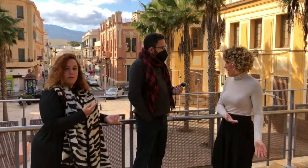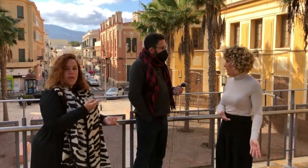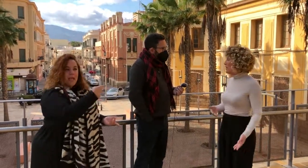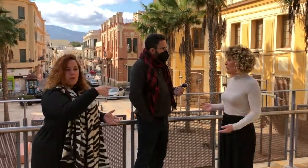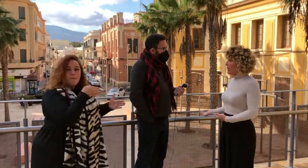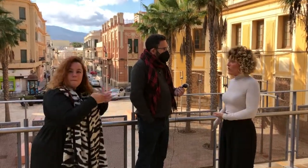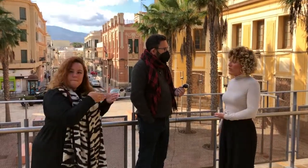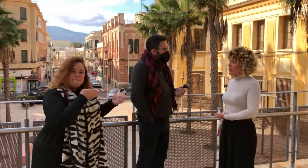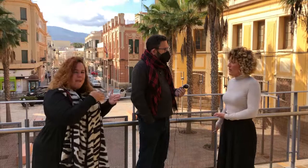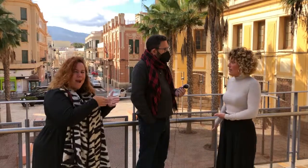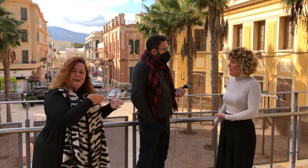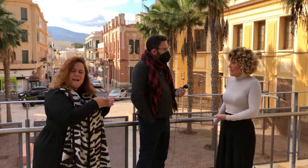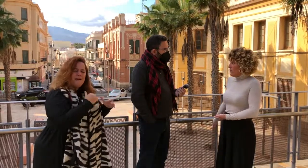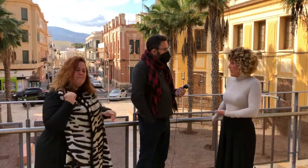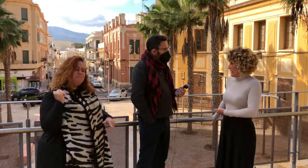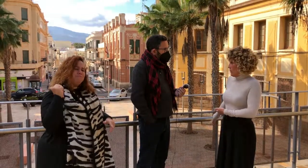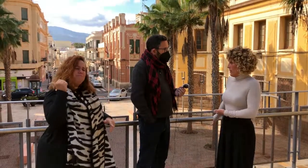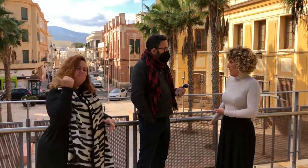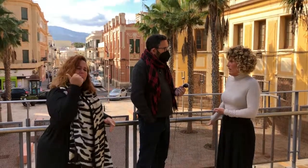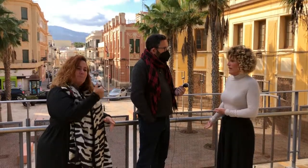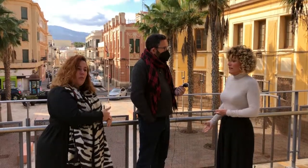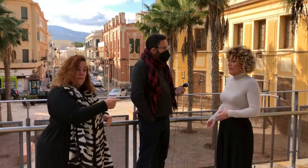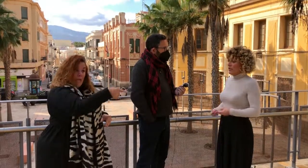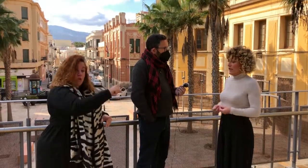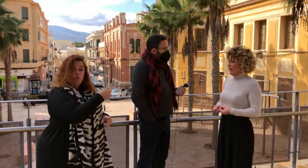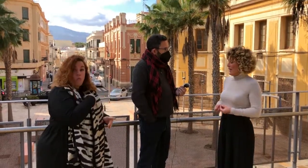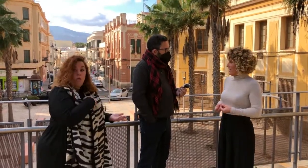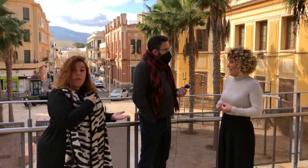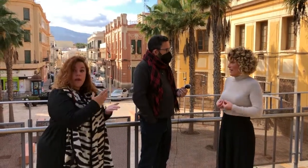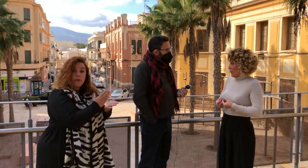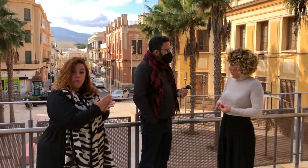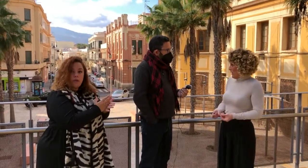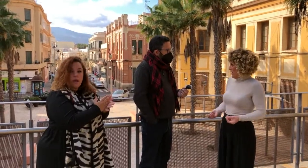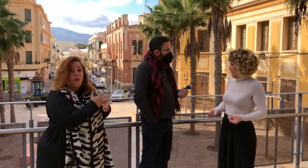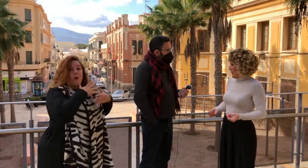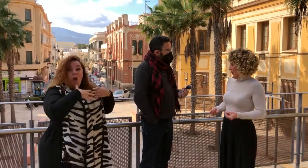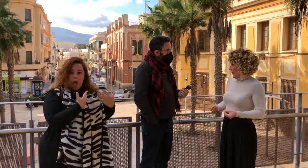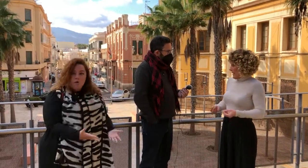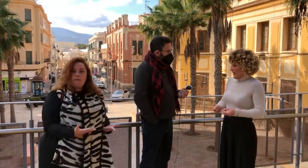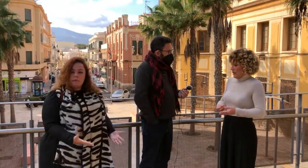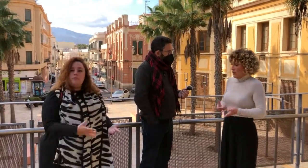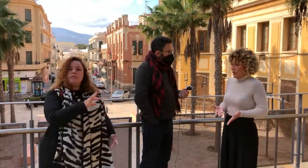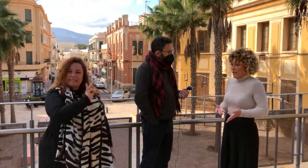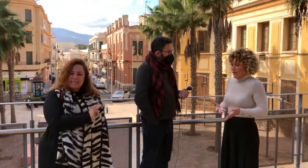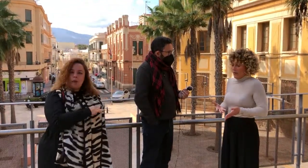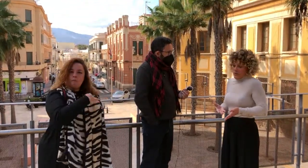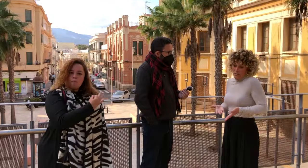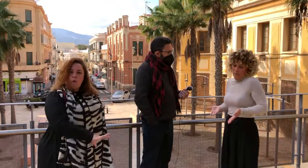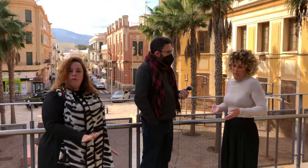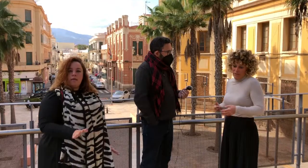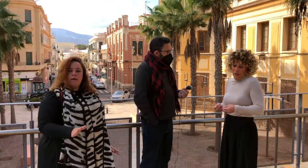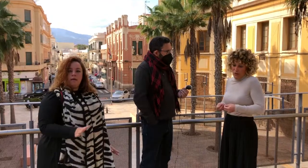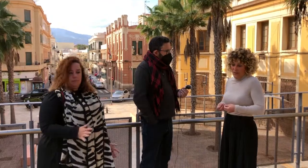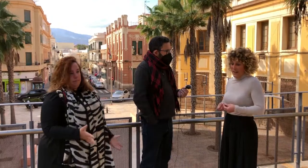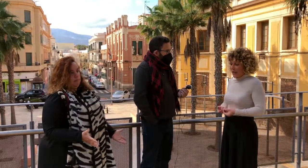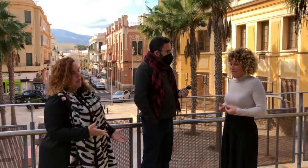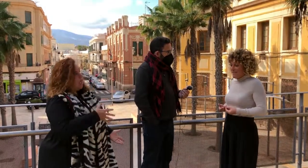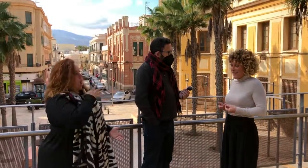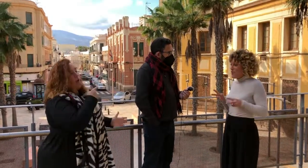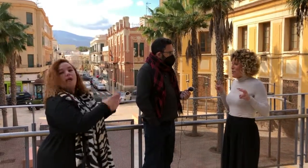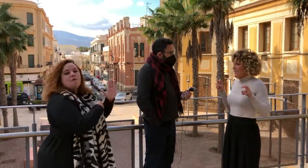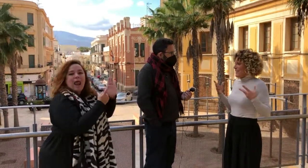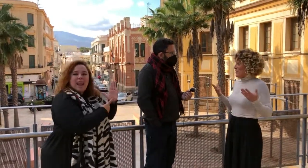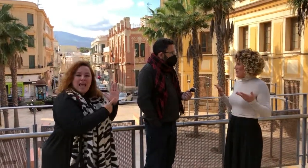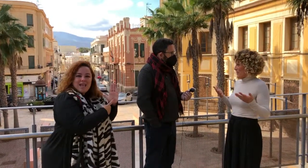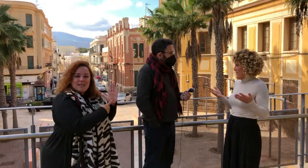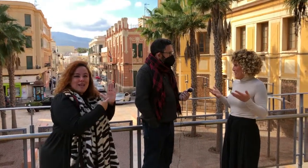estudiar, pero ellos ahora sí pueden estudiar. Tienen una ley que está reconocida, está reconocida, bueno, pero realmente